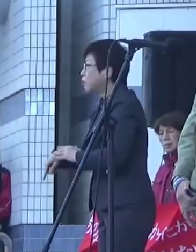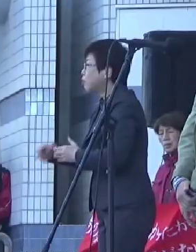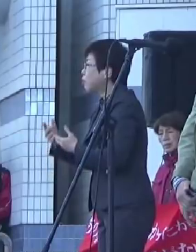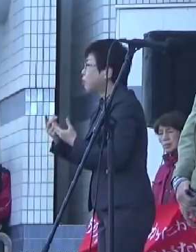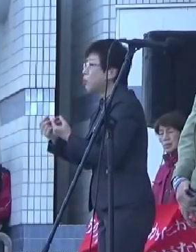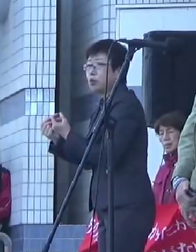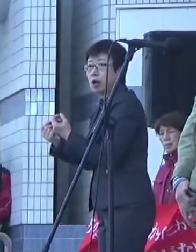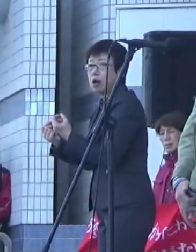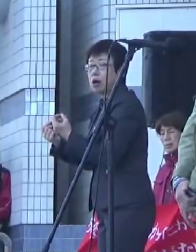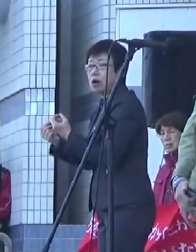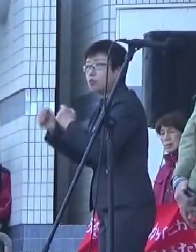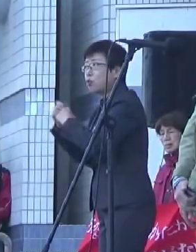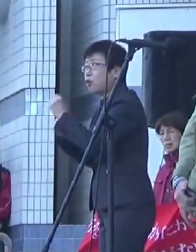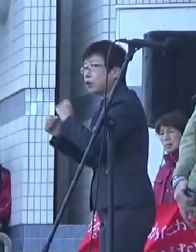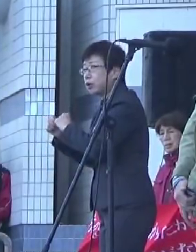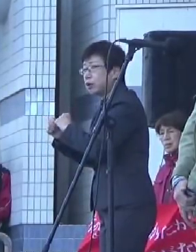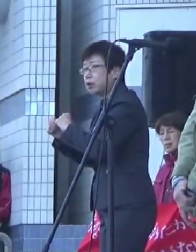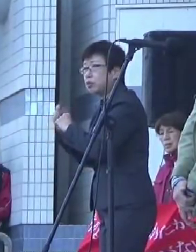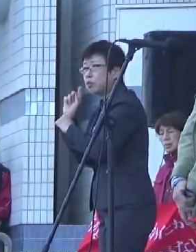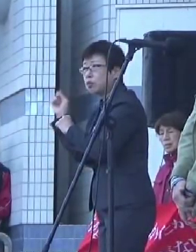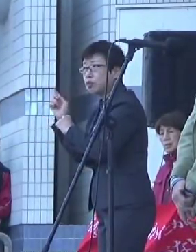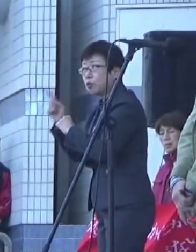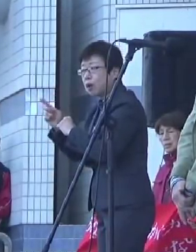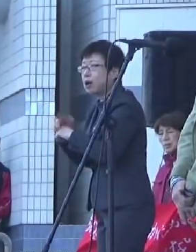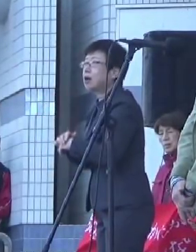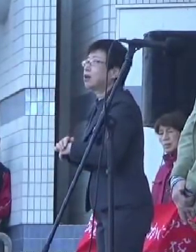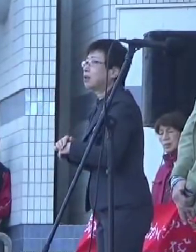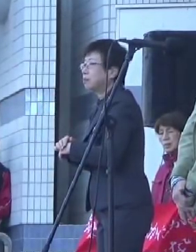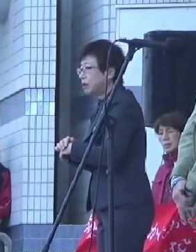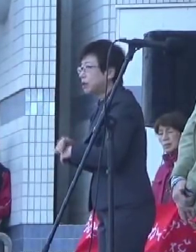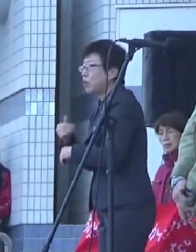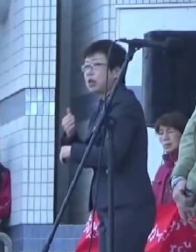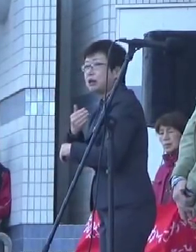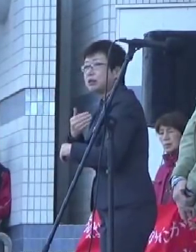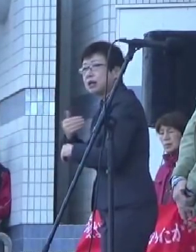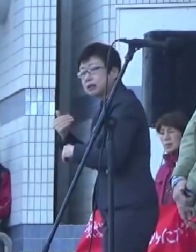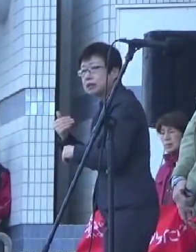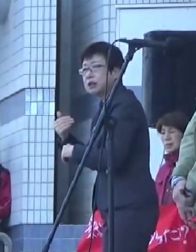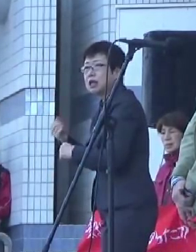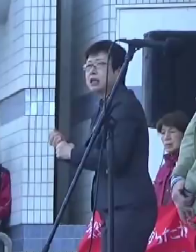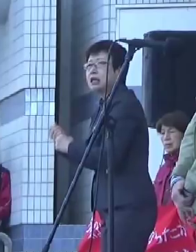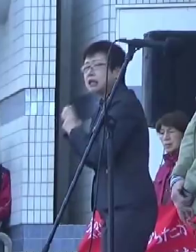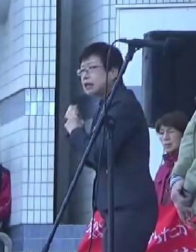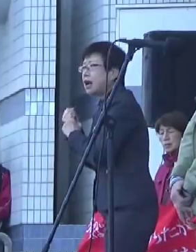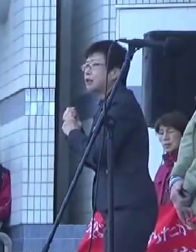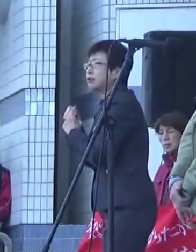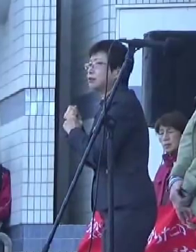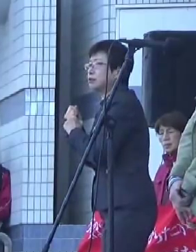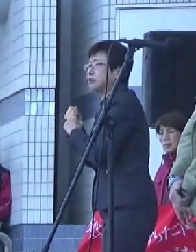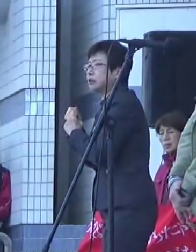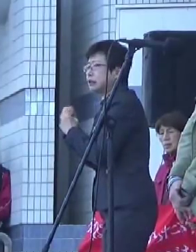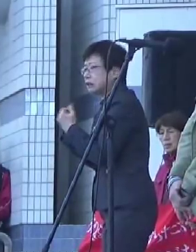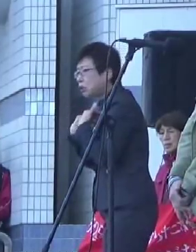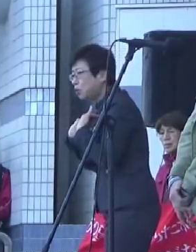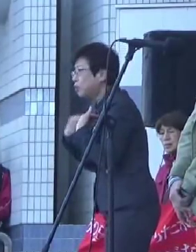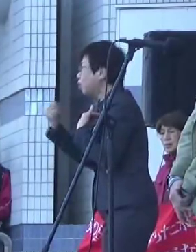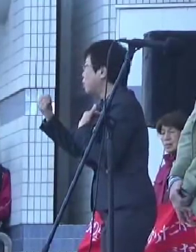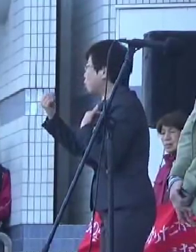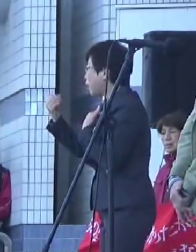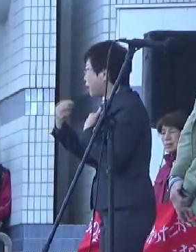ような動きというのはまさに私たち、その避難しろと言われて避